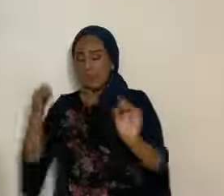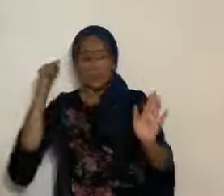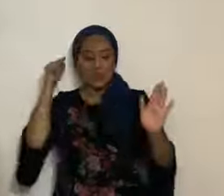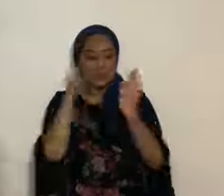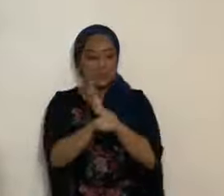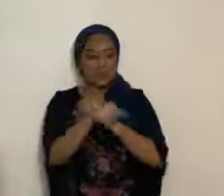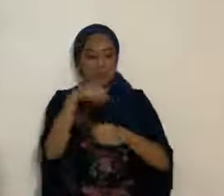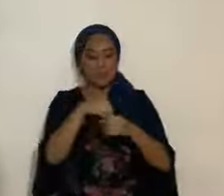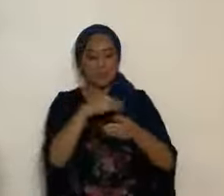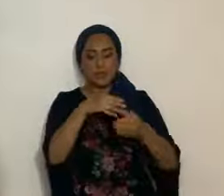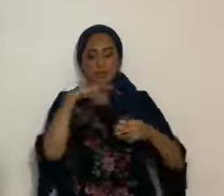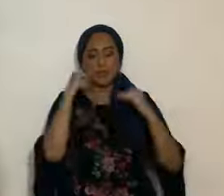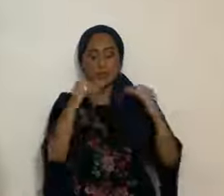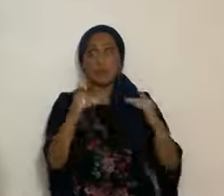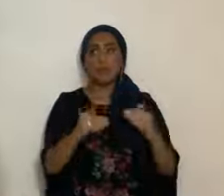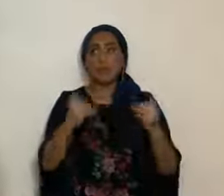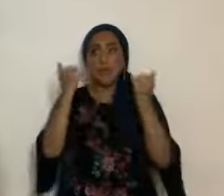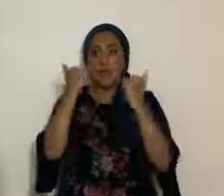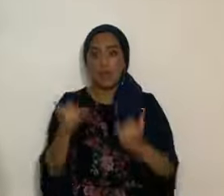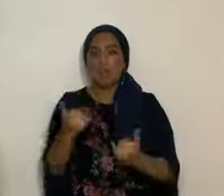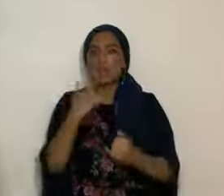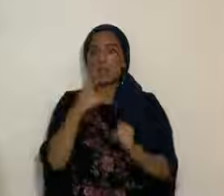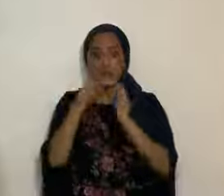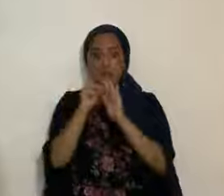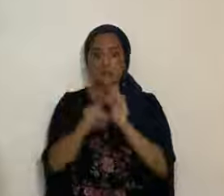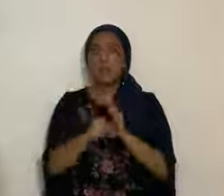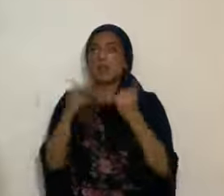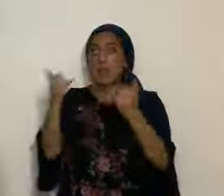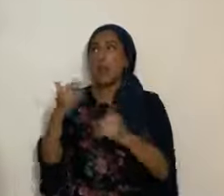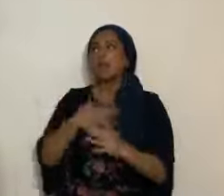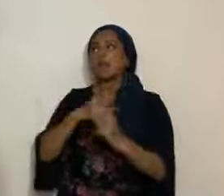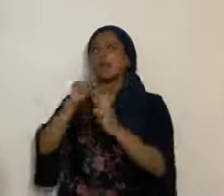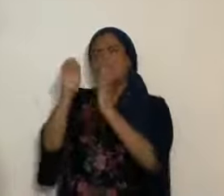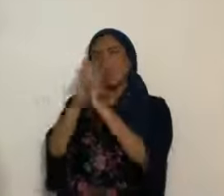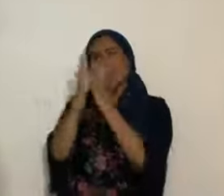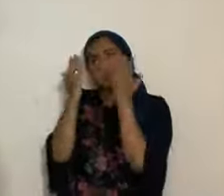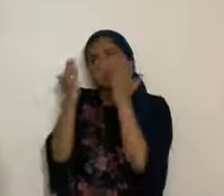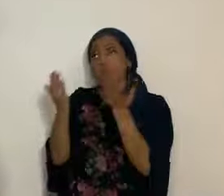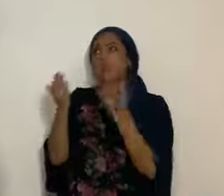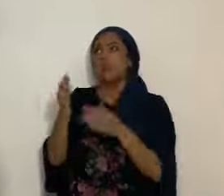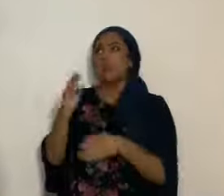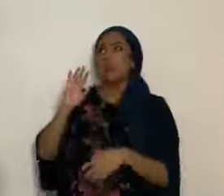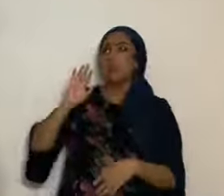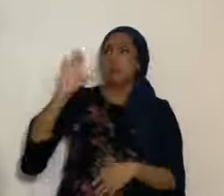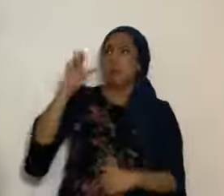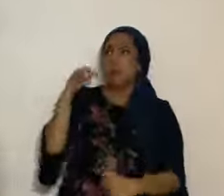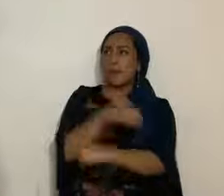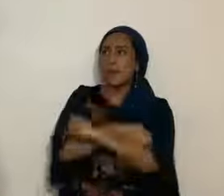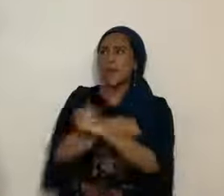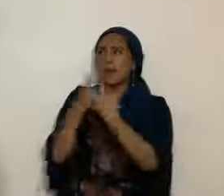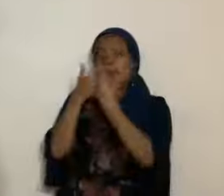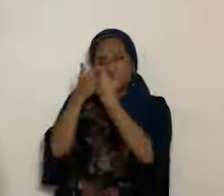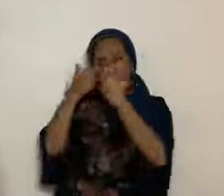desierto. Ahora pues, yo te ruego que sea magnificado el poder del Adón, como